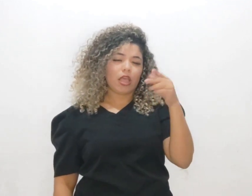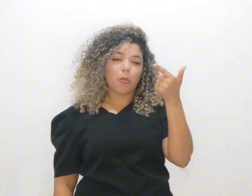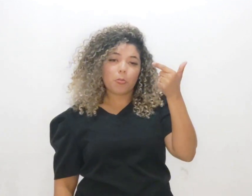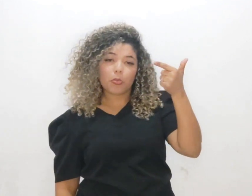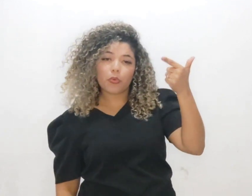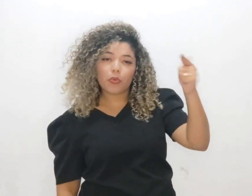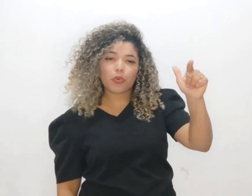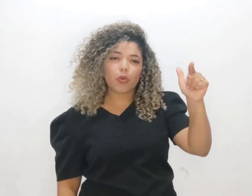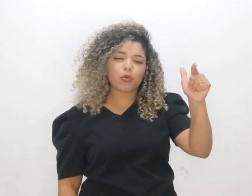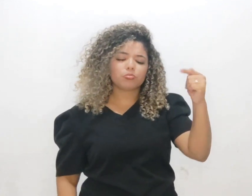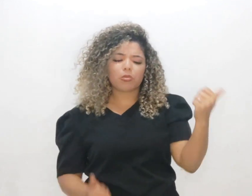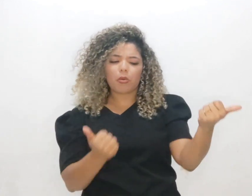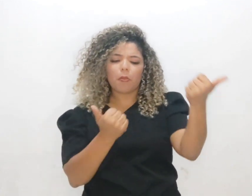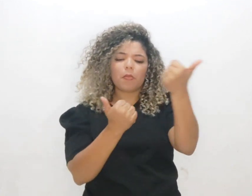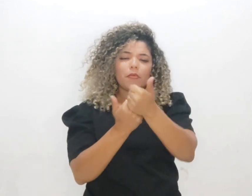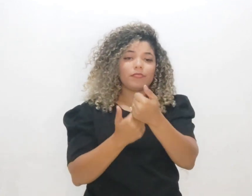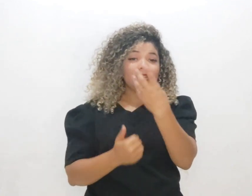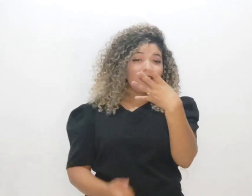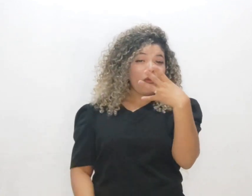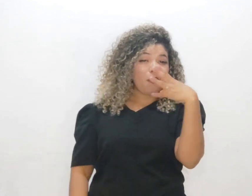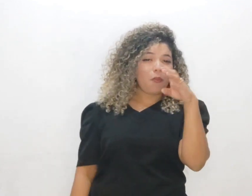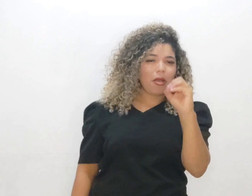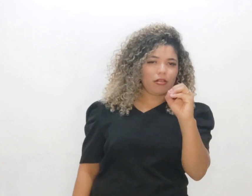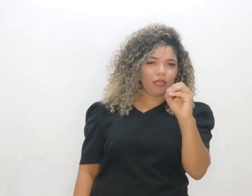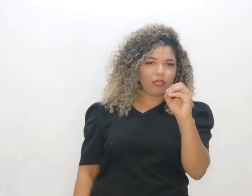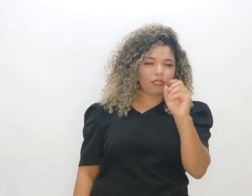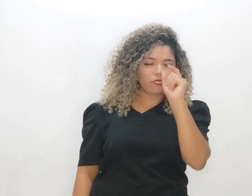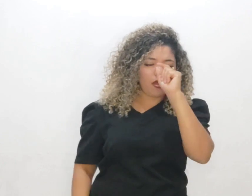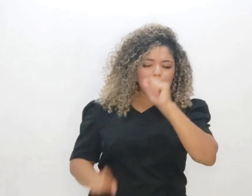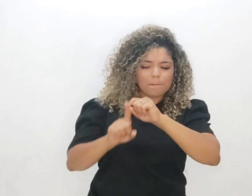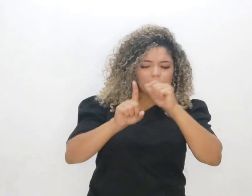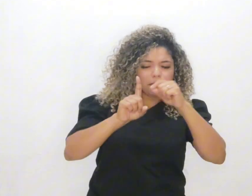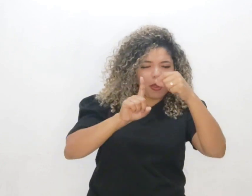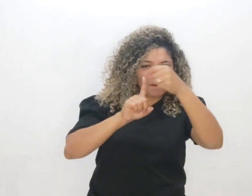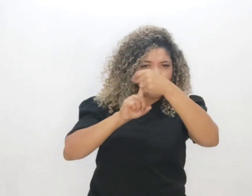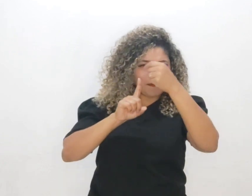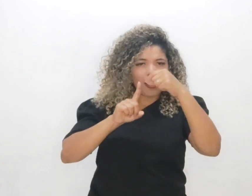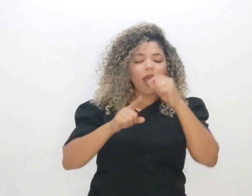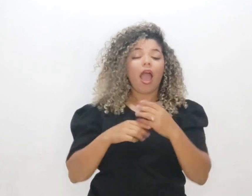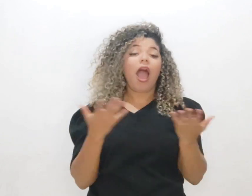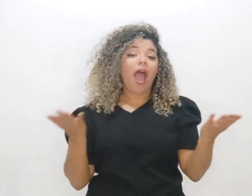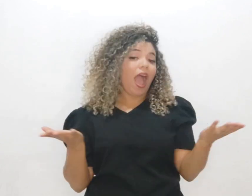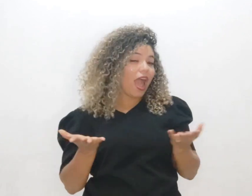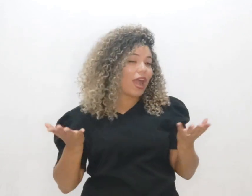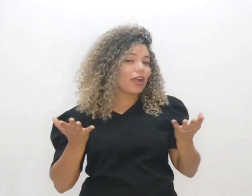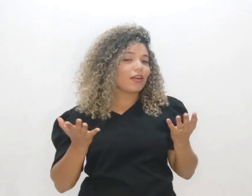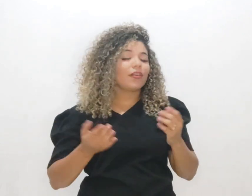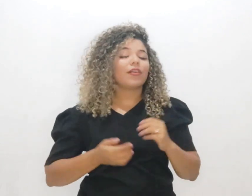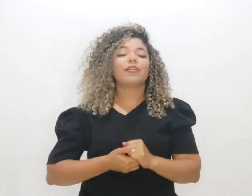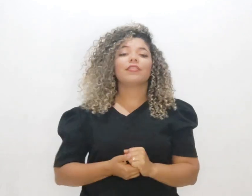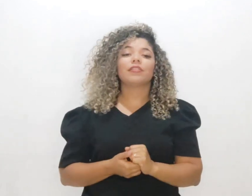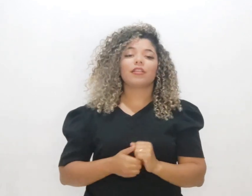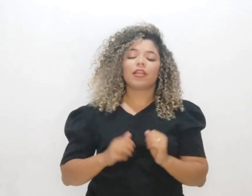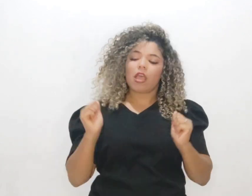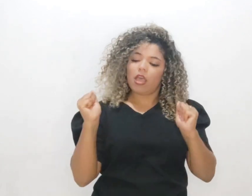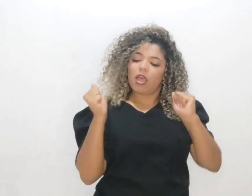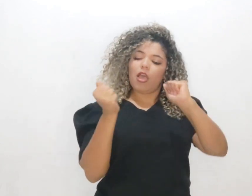engrenagem de 40 dentes. Assim, a engrenagem de 40 dentes vai ocupar justamente